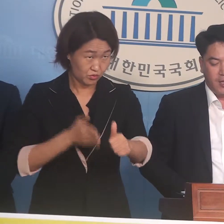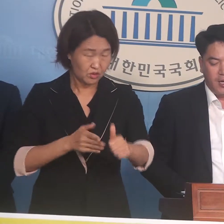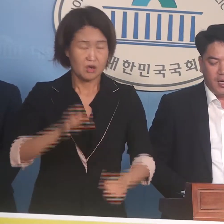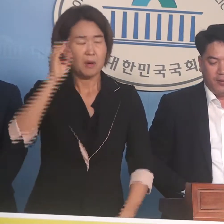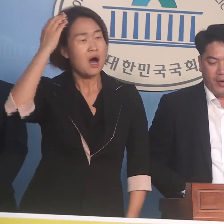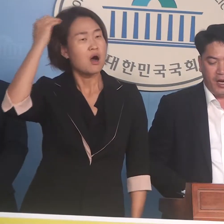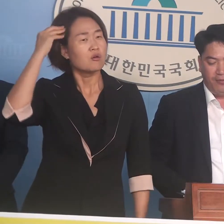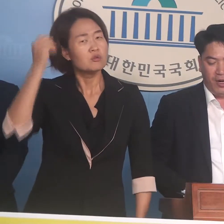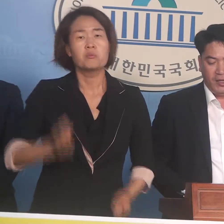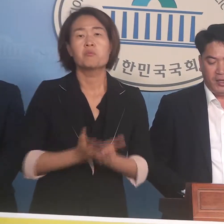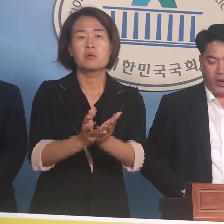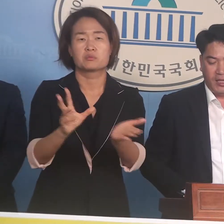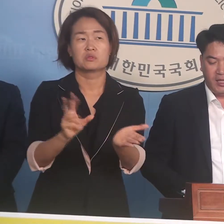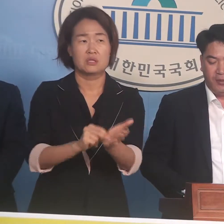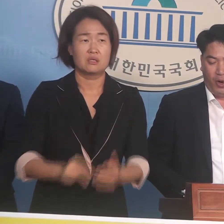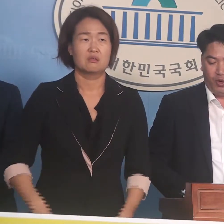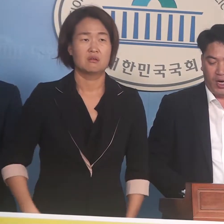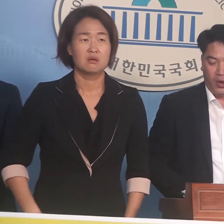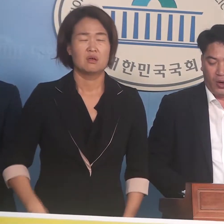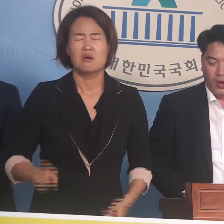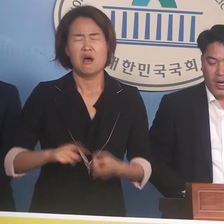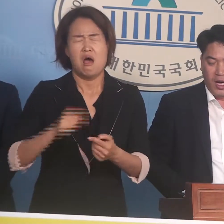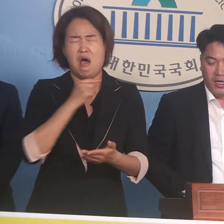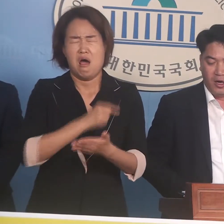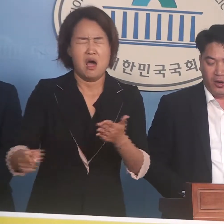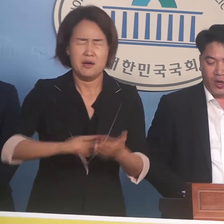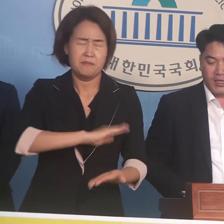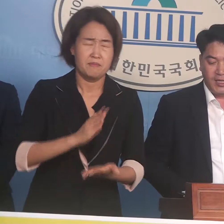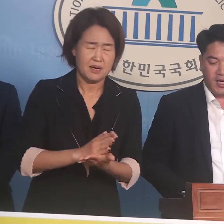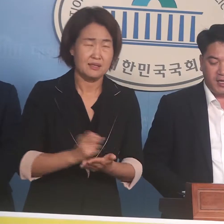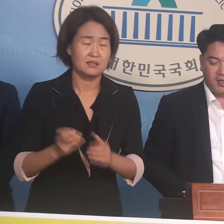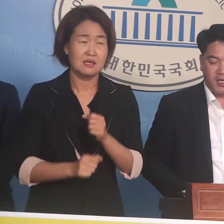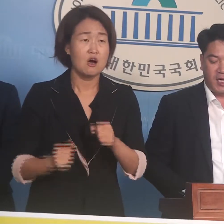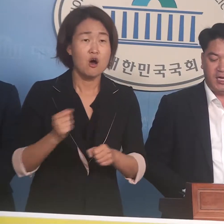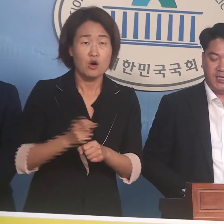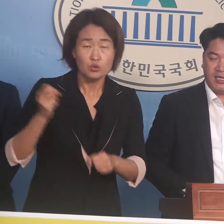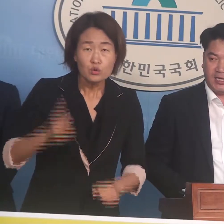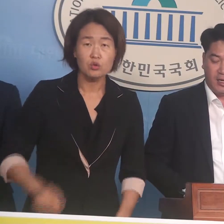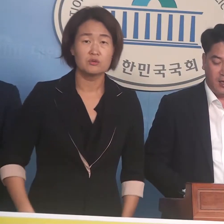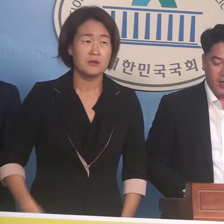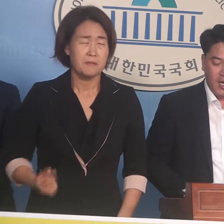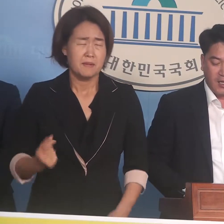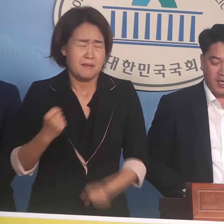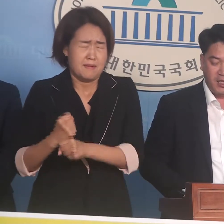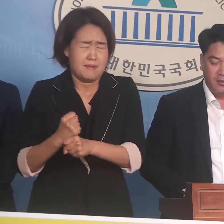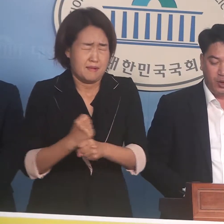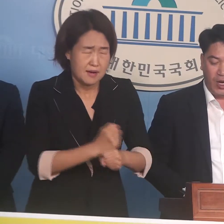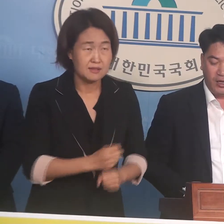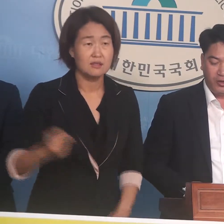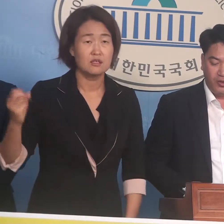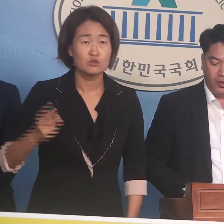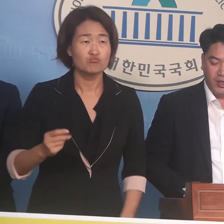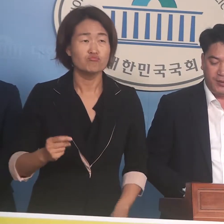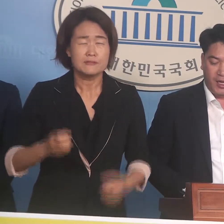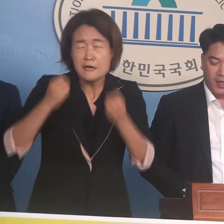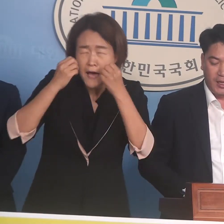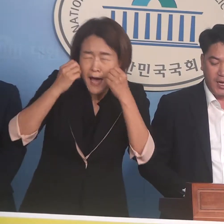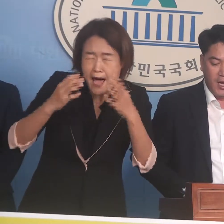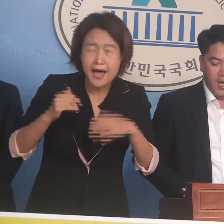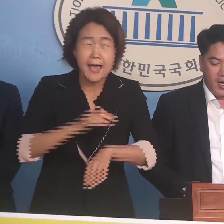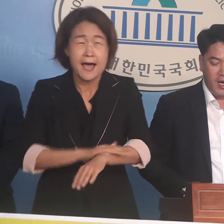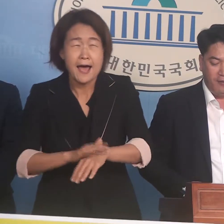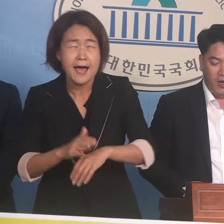조선산업은 해양플랜트 과실을 복구하고 영업과 생산에서 제자리를 찾아서 다시금 도약을 꿈꾸고